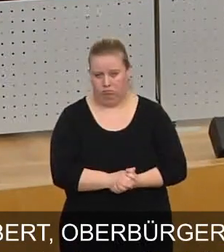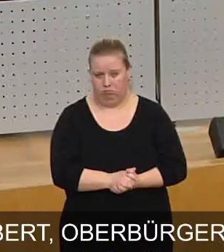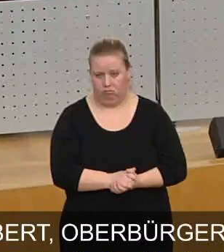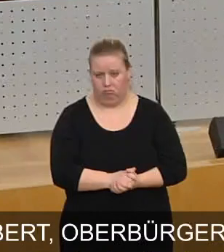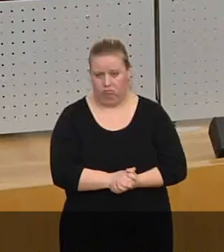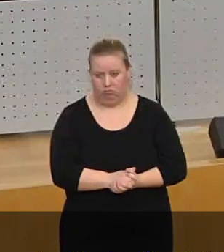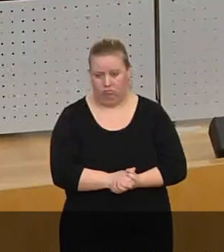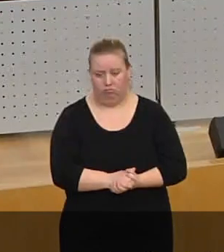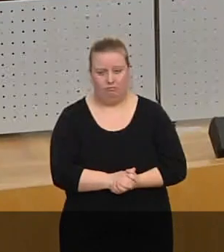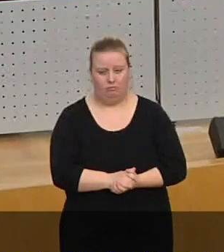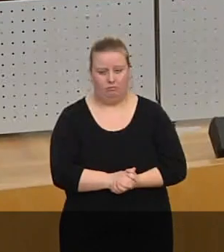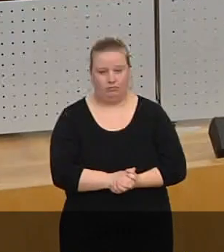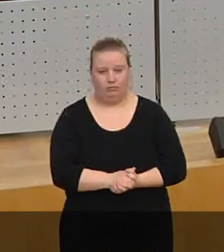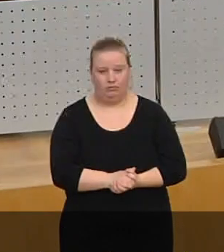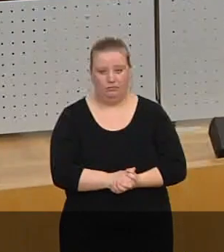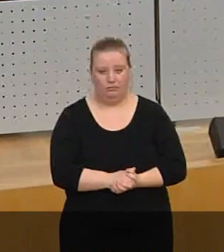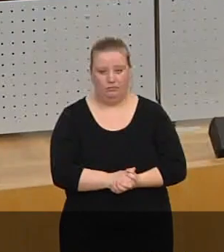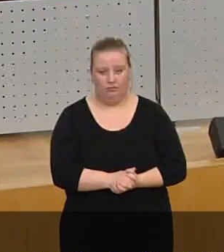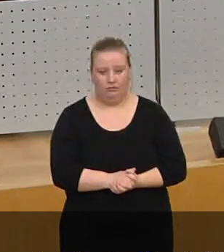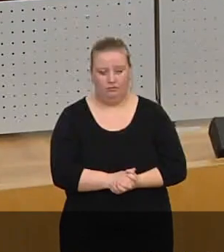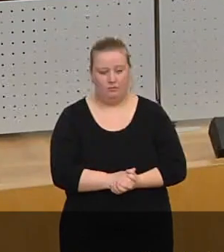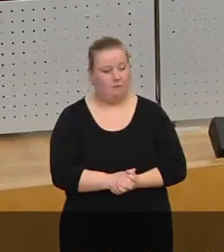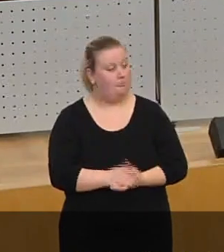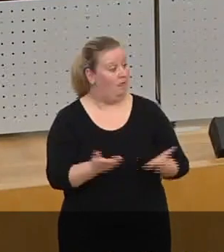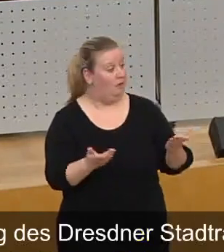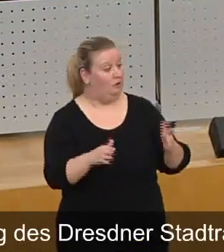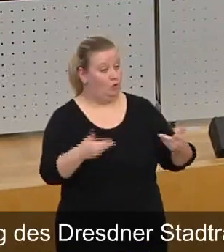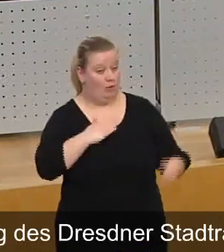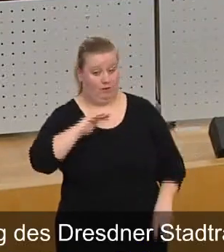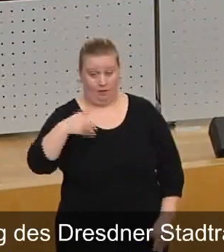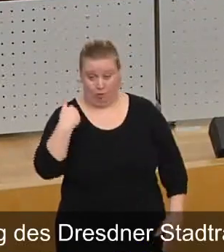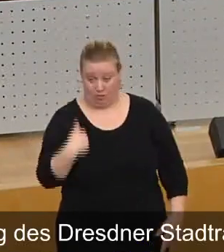Okay. So, meine Damen und Herren, soweit zur